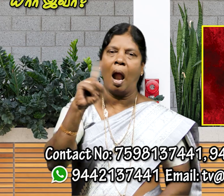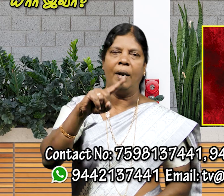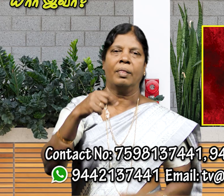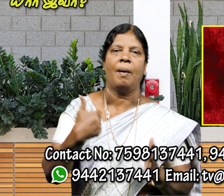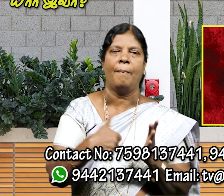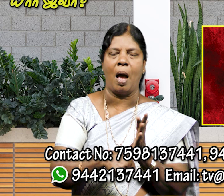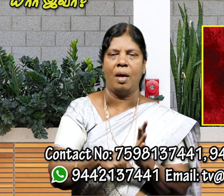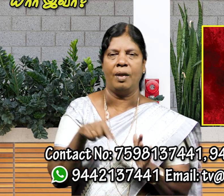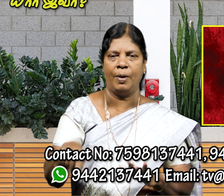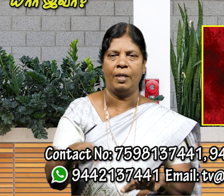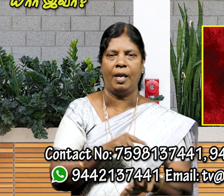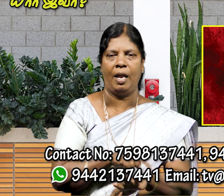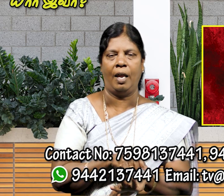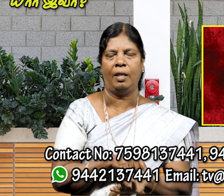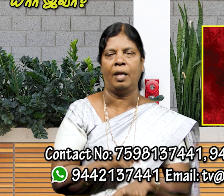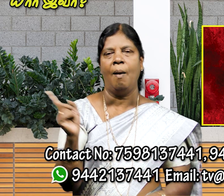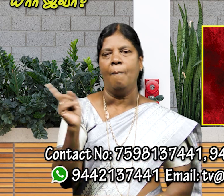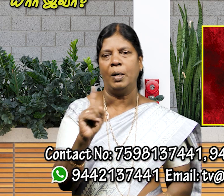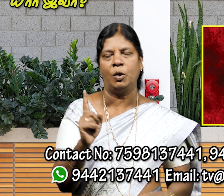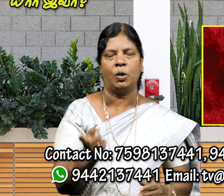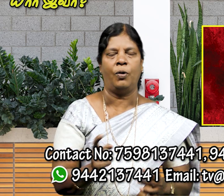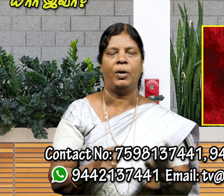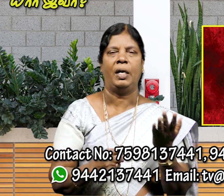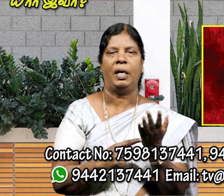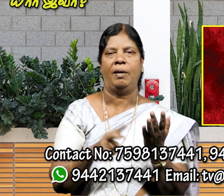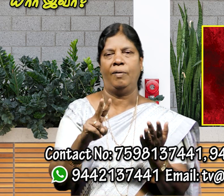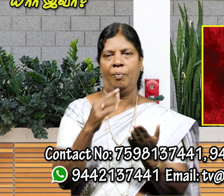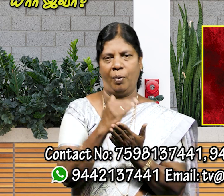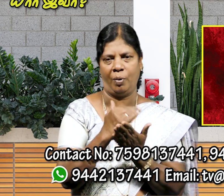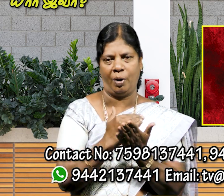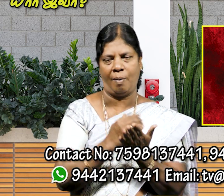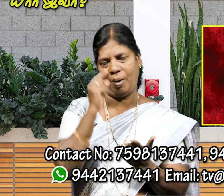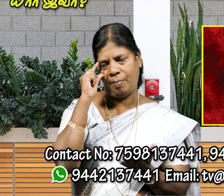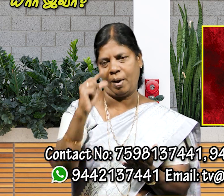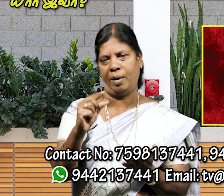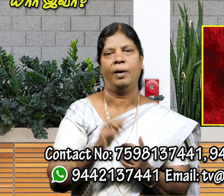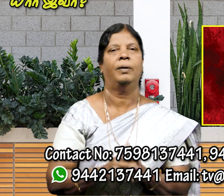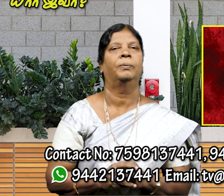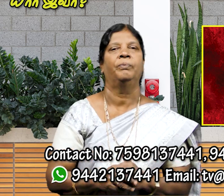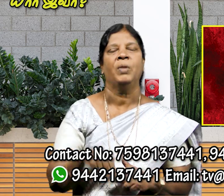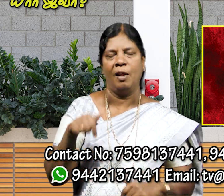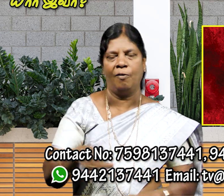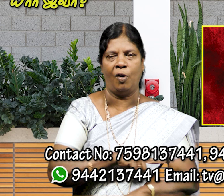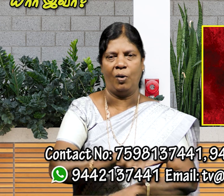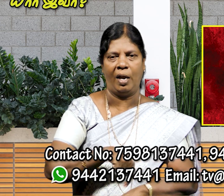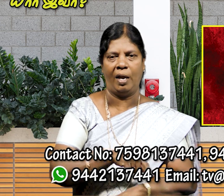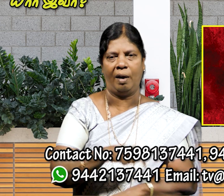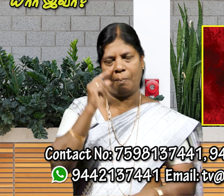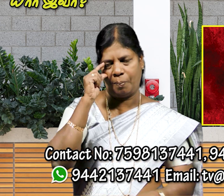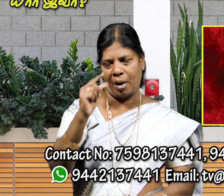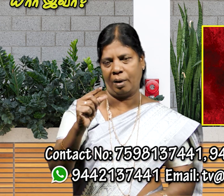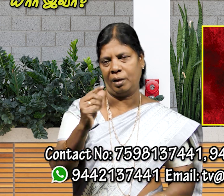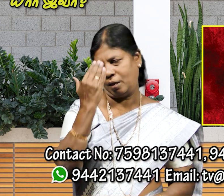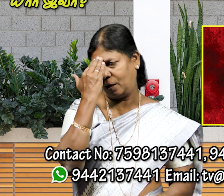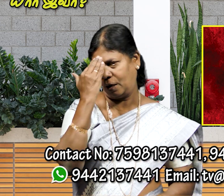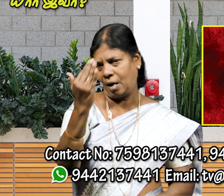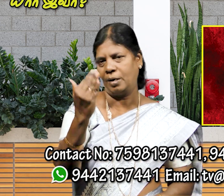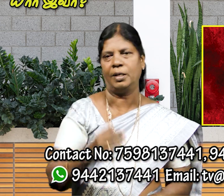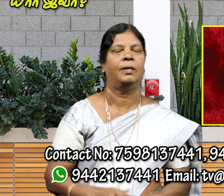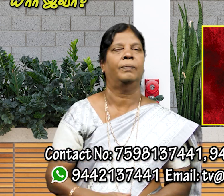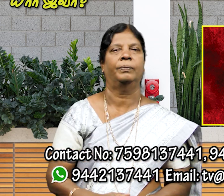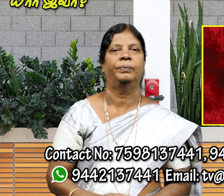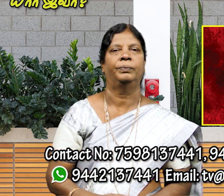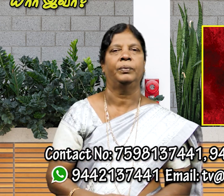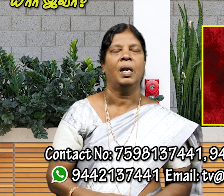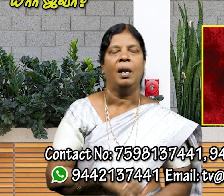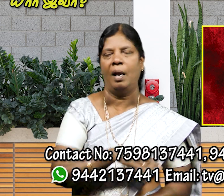tv@lala.org.in. அடுத்த வாரமும் இதே நேரத்தில் மற்றொரு யாரிவர் நிகழ்ச்சியை காண தவறாதீர்கள். இவ்வளவு நேரம் இந்நிகழ்ச்சியை கண்டு